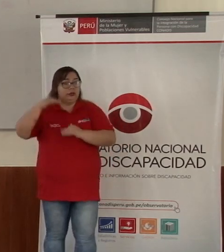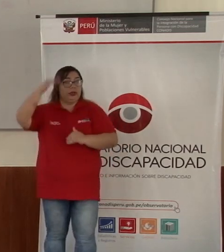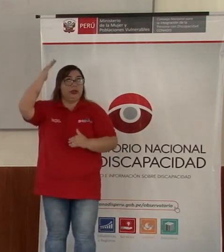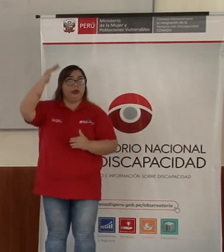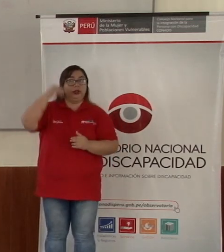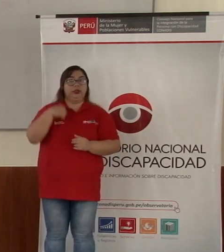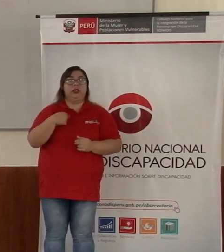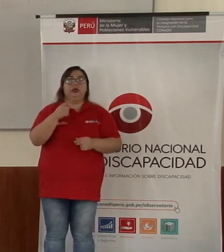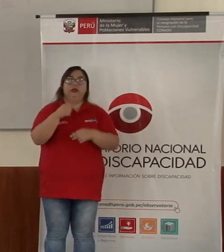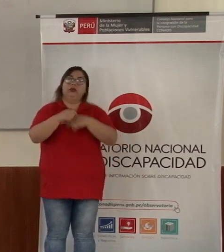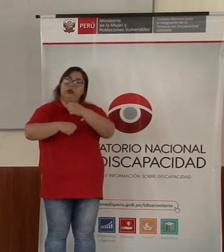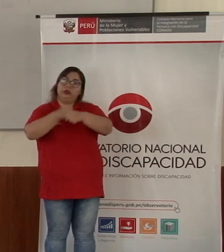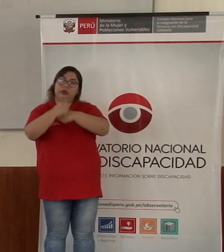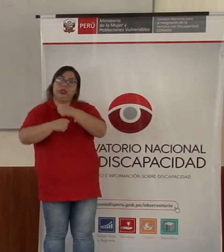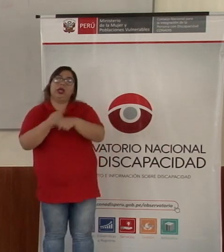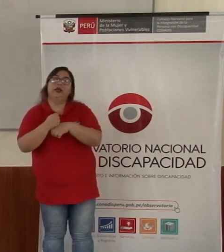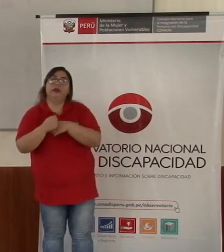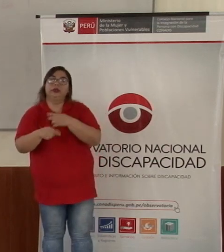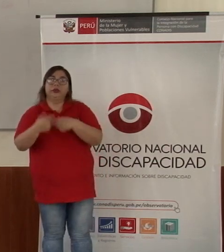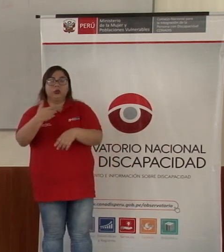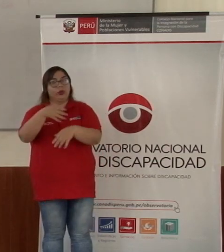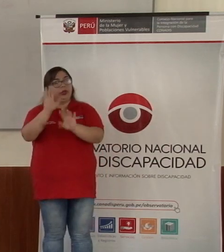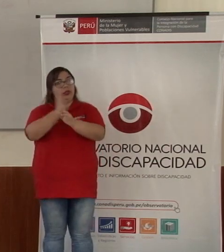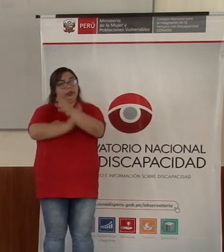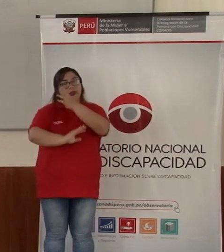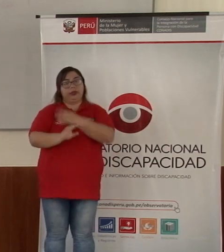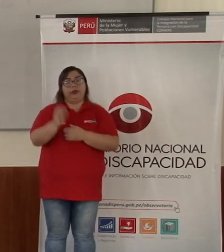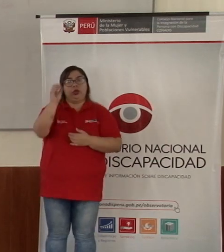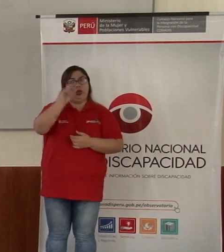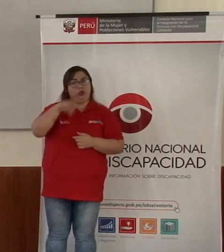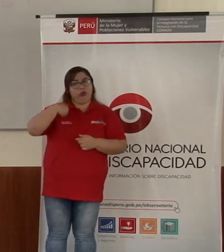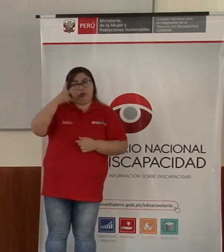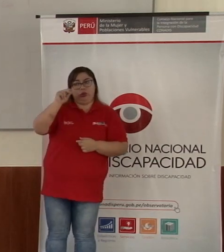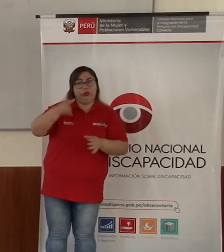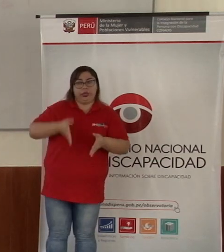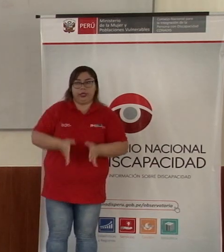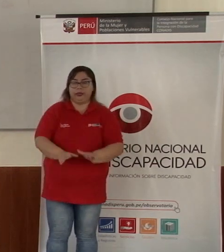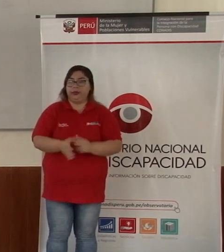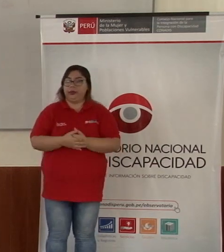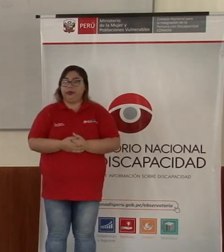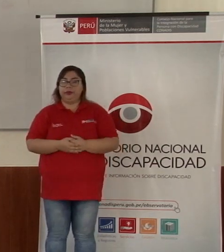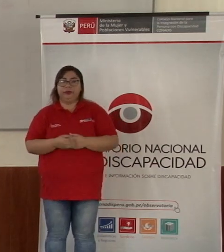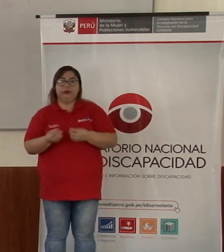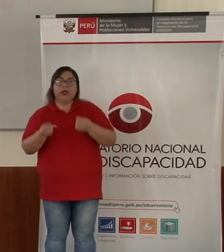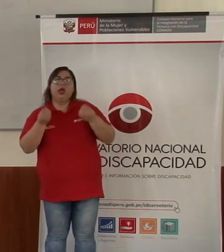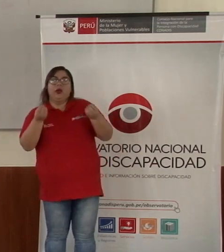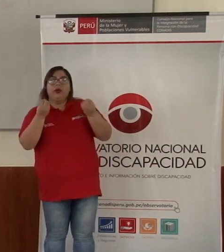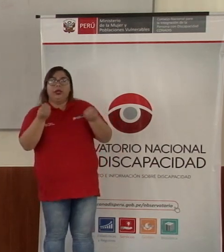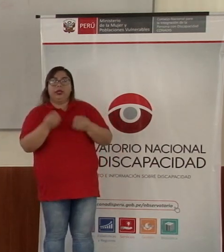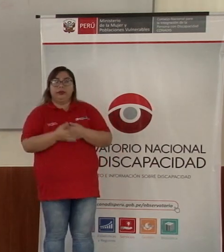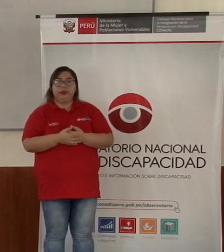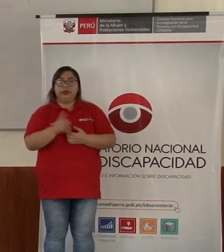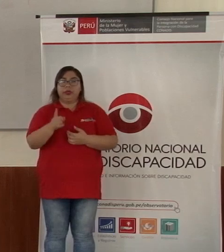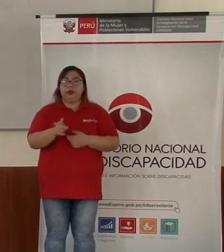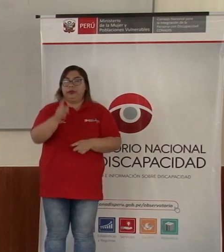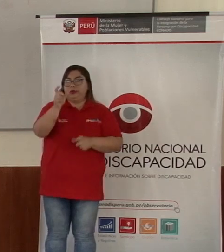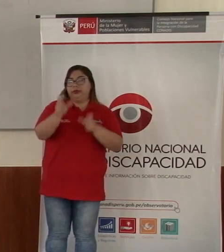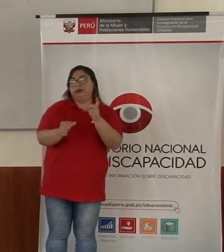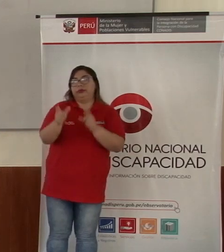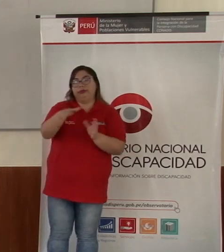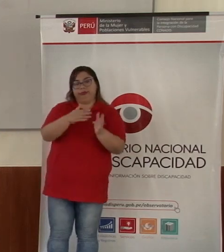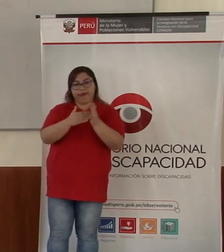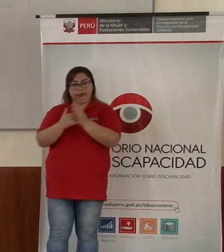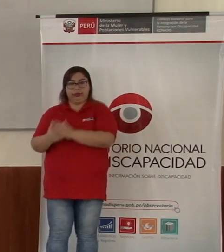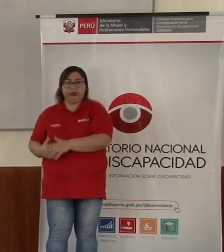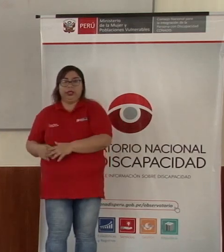discapacidad adquirida por los años, no una discapacidad de nacimiento. Entonces, ¿qué era lo que pasaba? Me descalificaban prácticamente